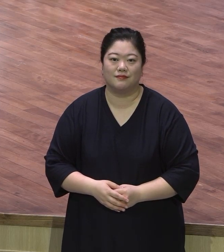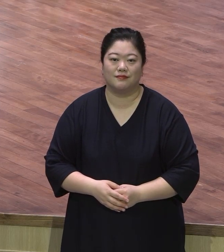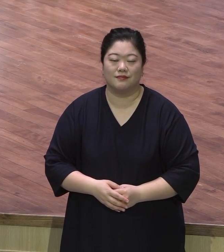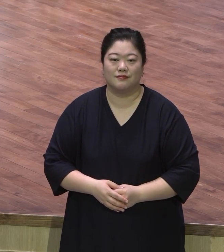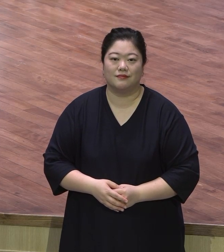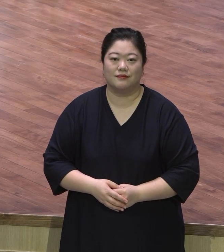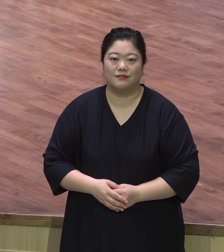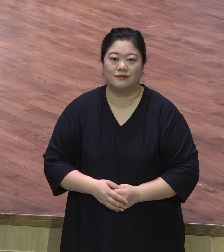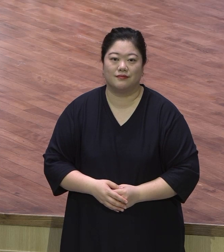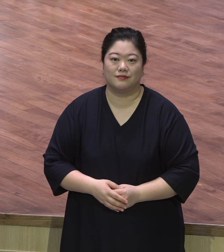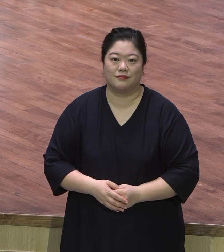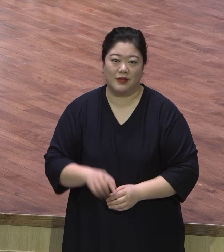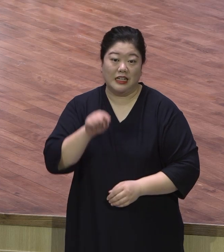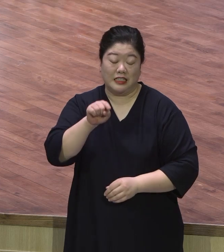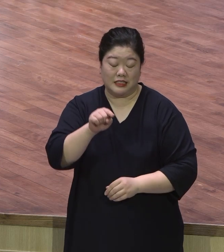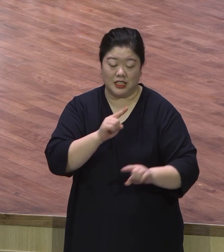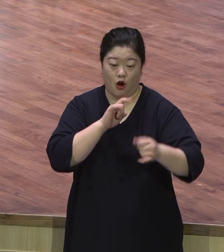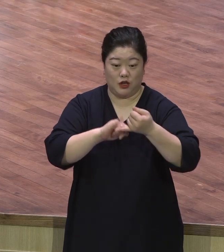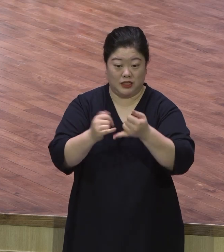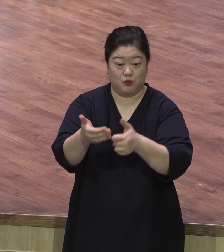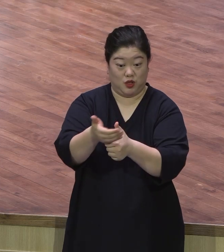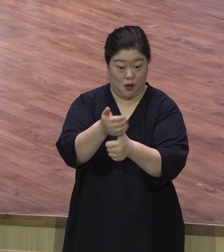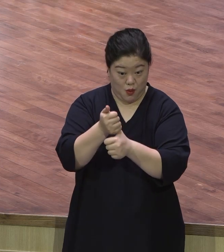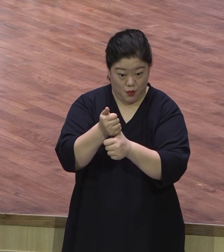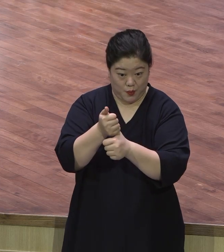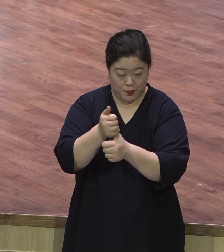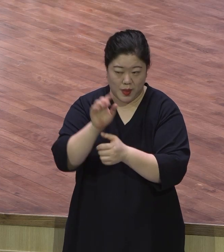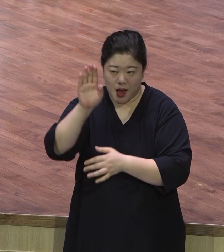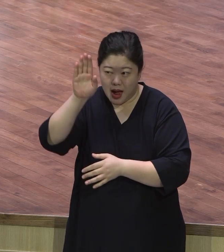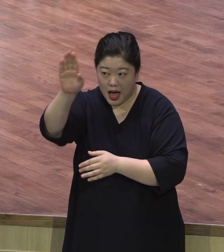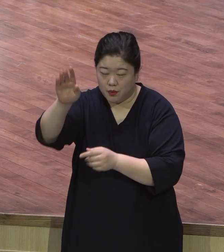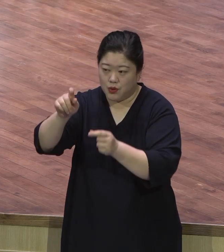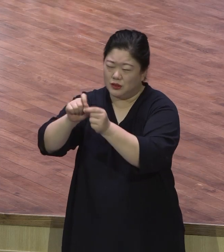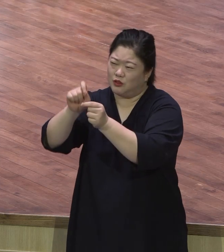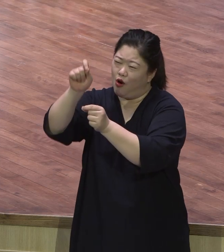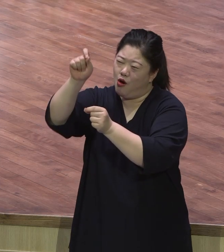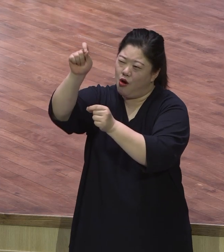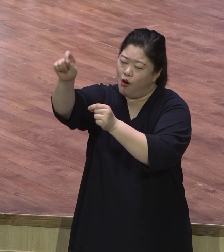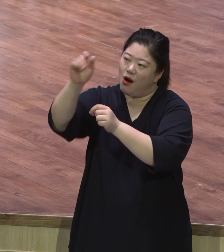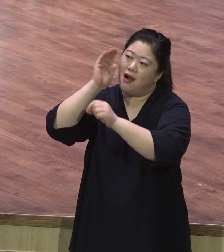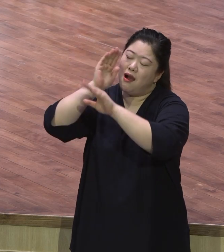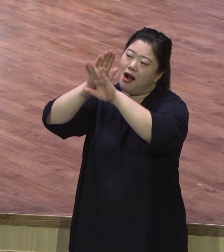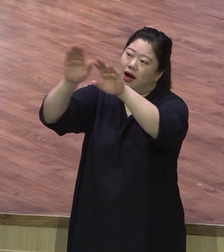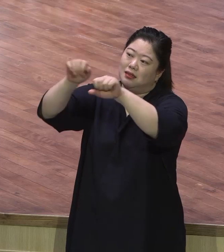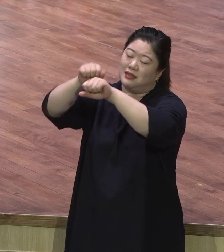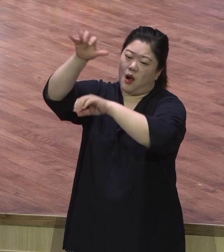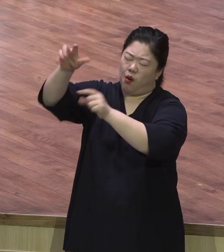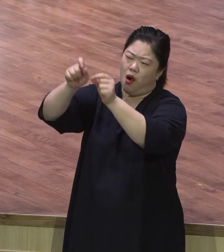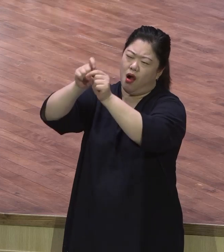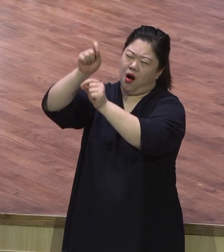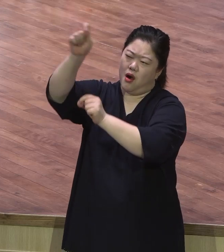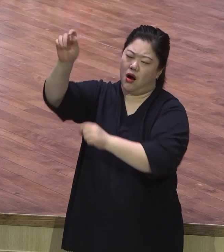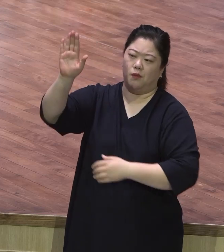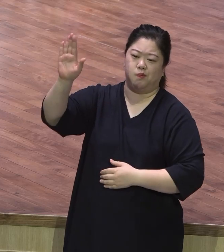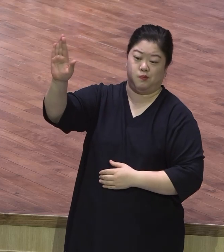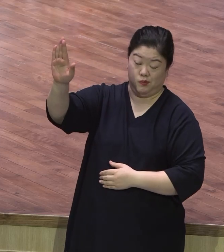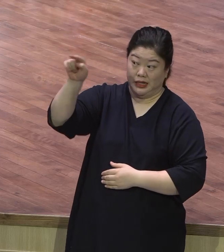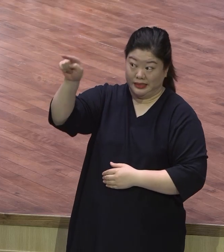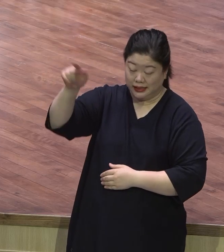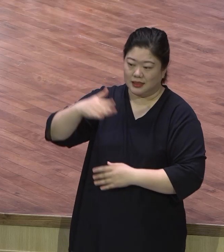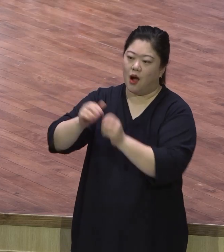이 언약을 잡으시고 영원한 하늘 창고 여기에 보물을 샀는